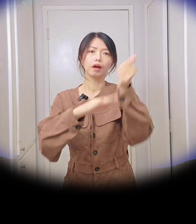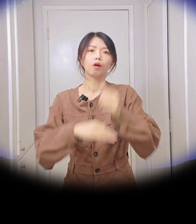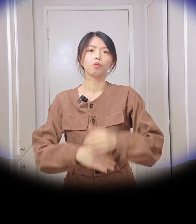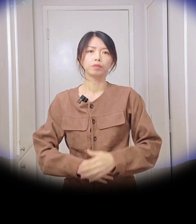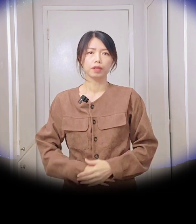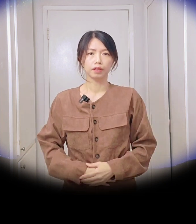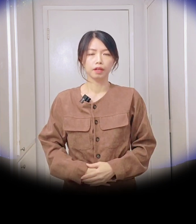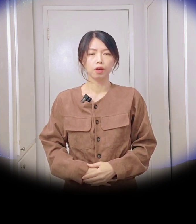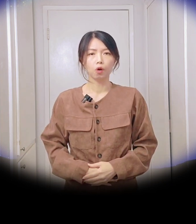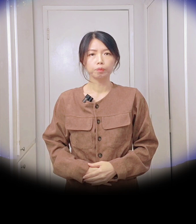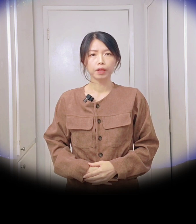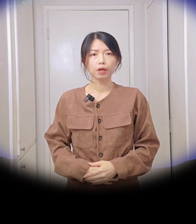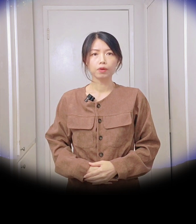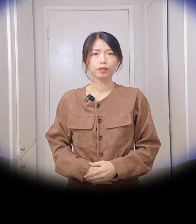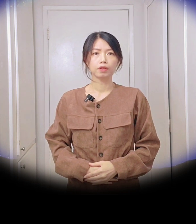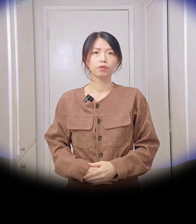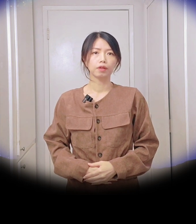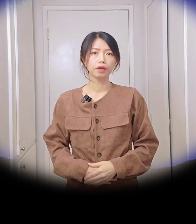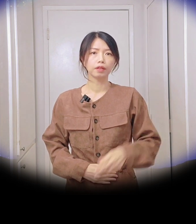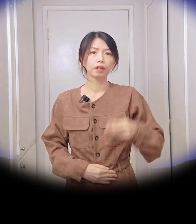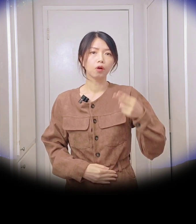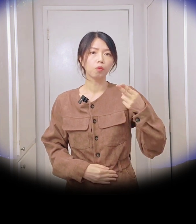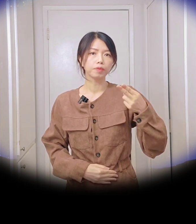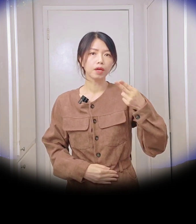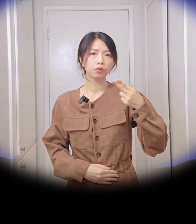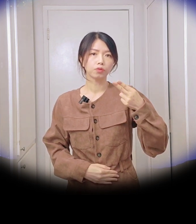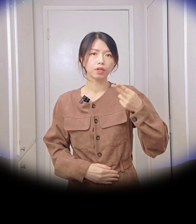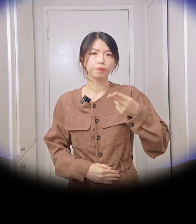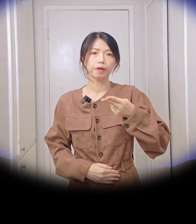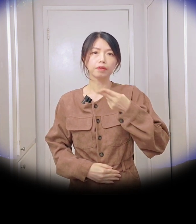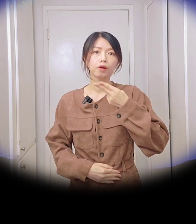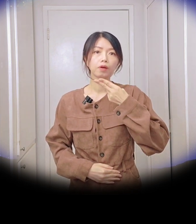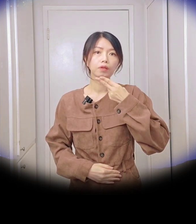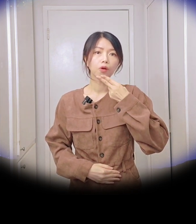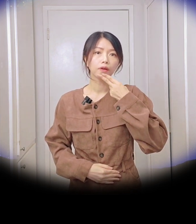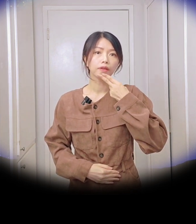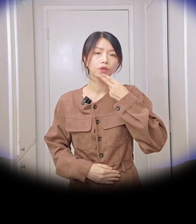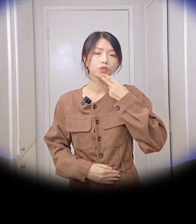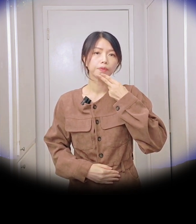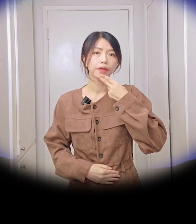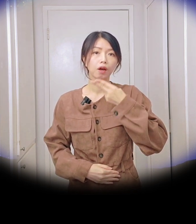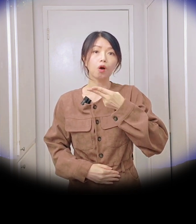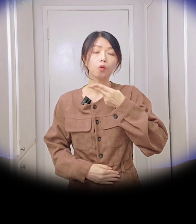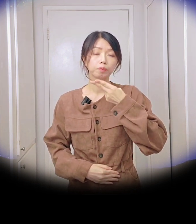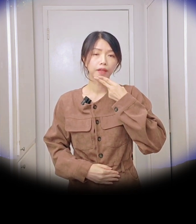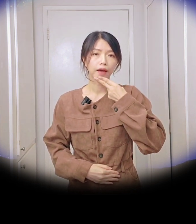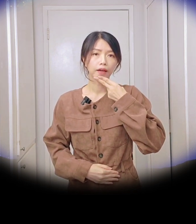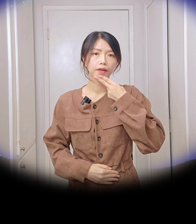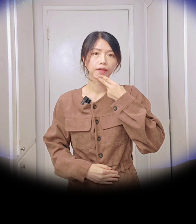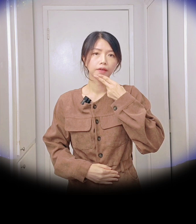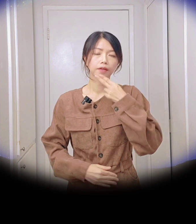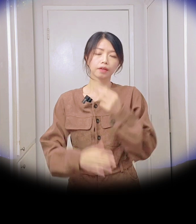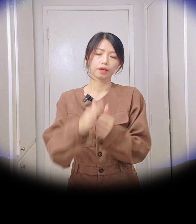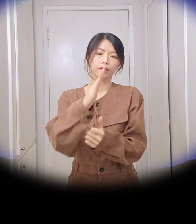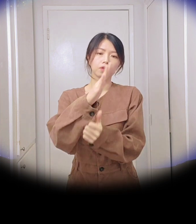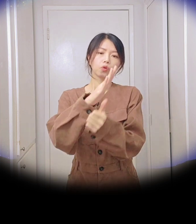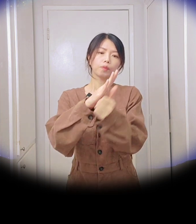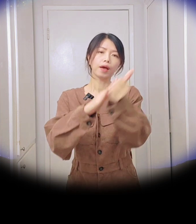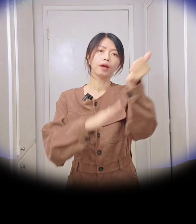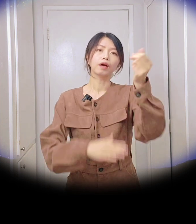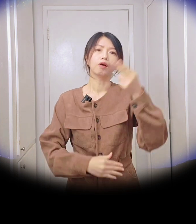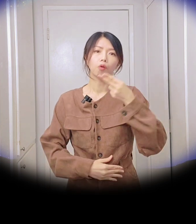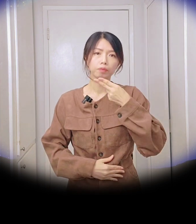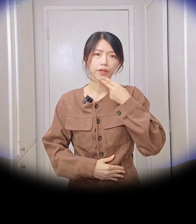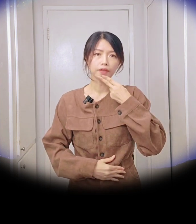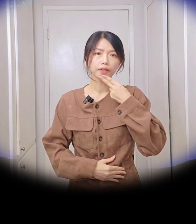소망 없는, 없다라고 한 대수어는 검지하고 중지를 펴서 턱에 대주시면 돼요. 없다.